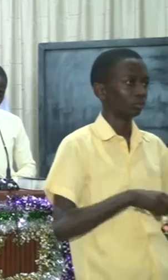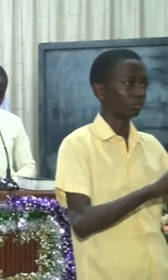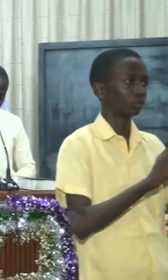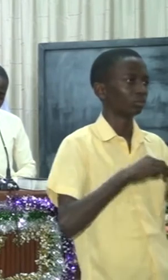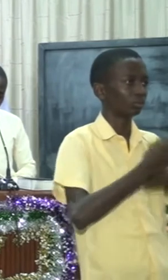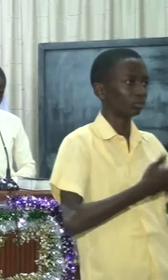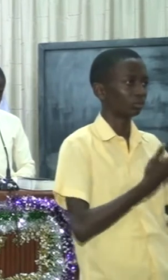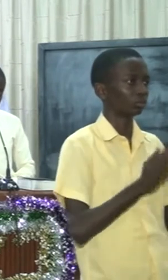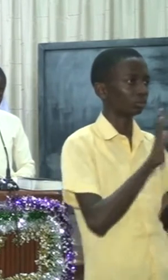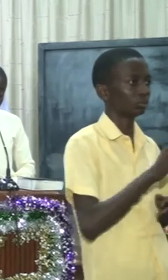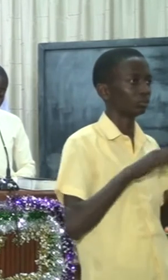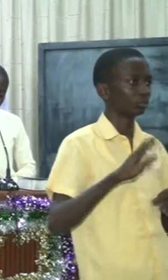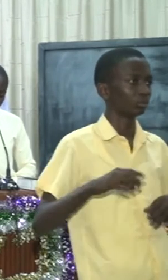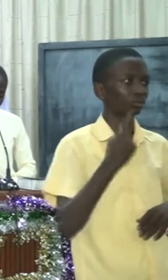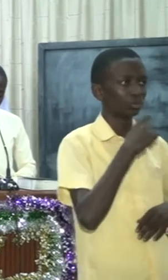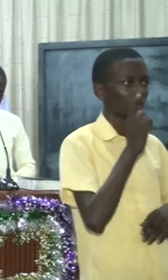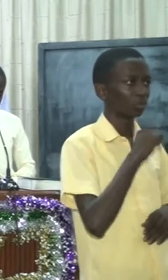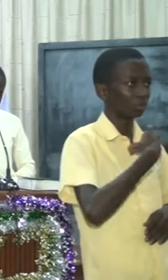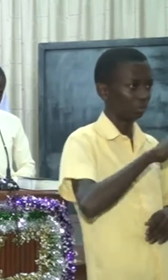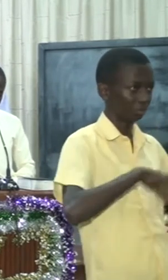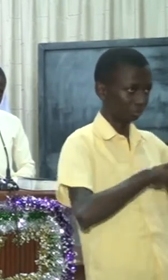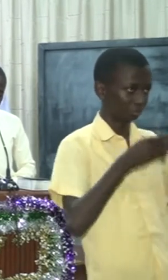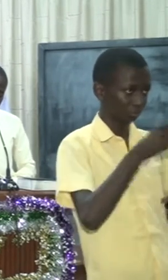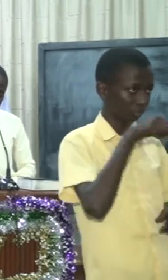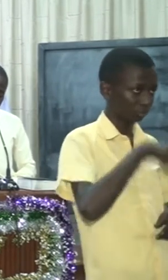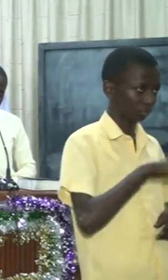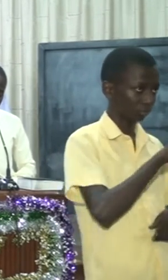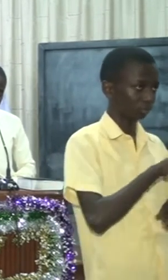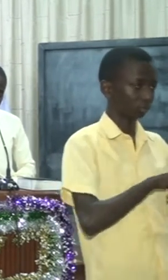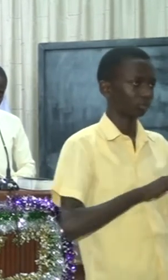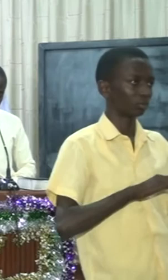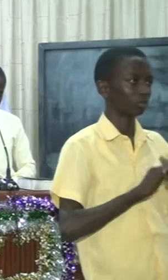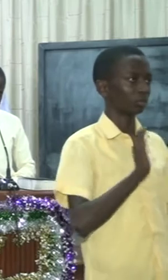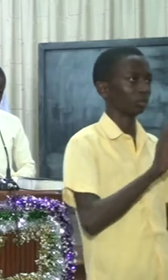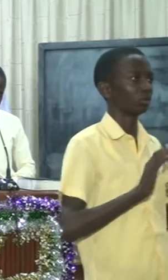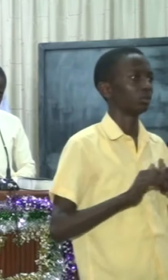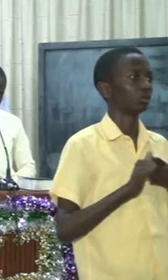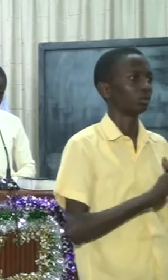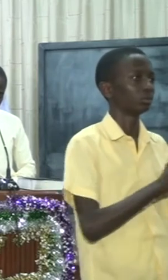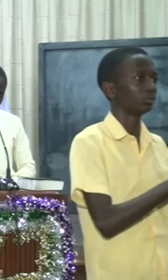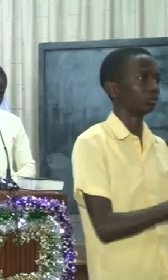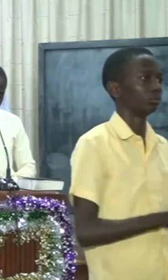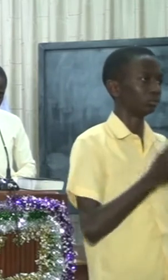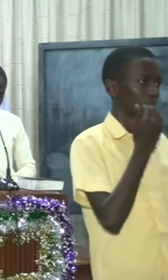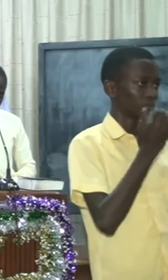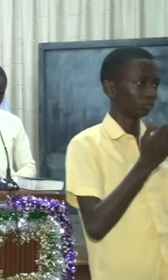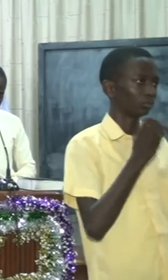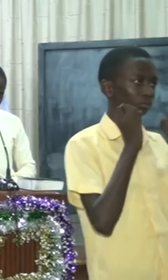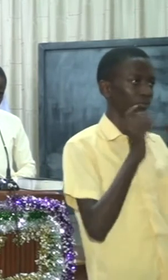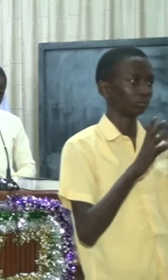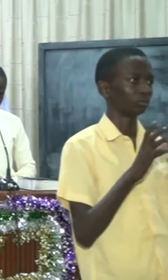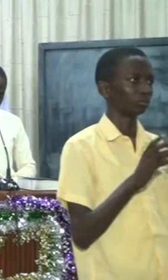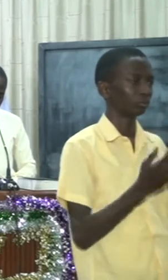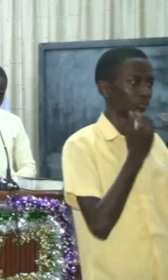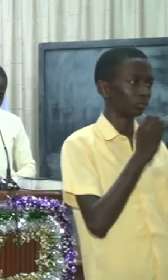wako. De tes enfants. Popote wataenda. Mukono wako wasindikize. Que ta mère les accompagne. Accent sana. Merci